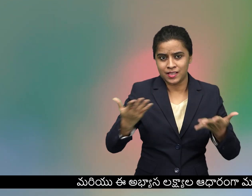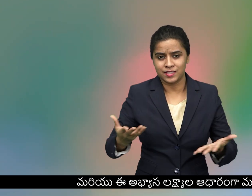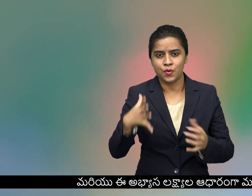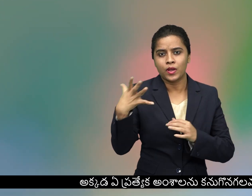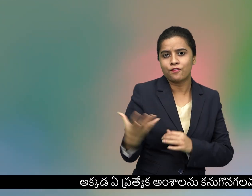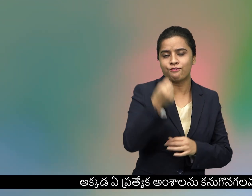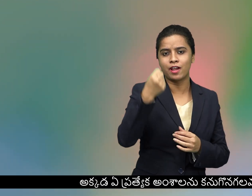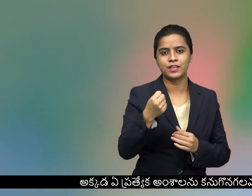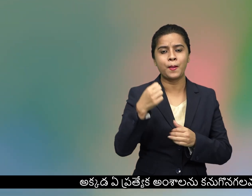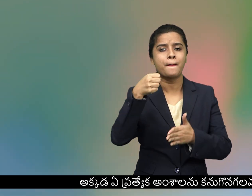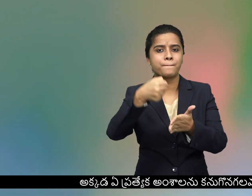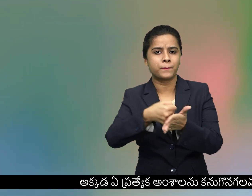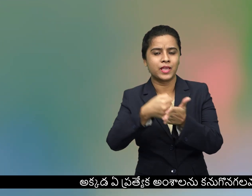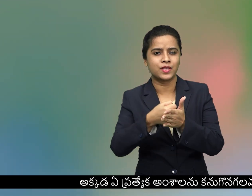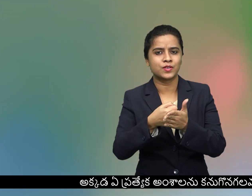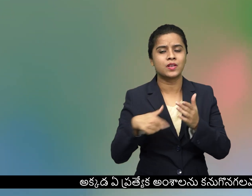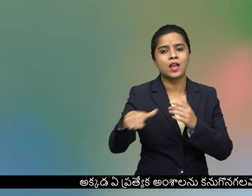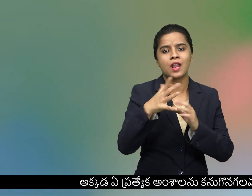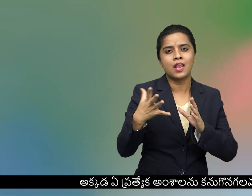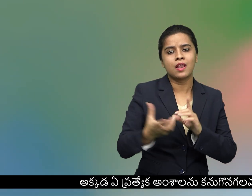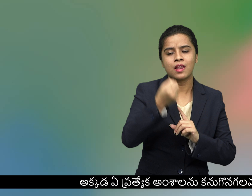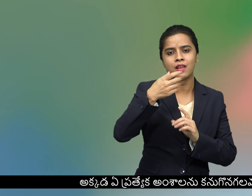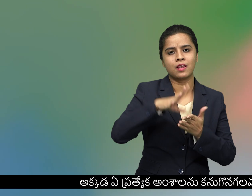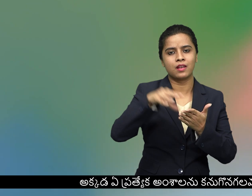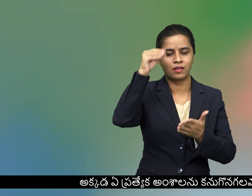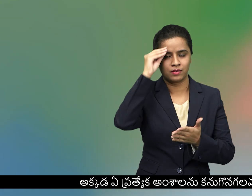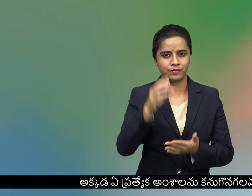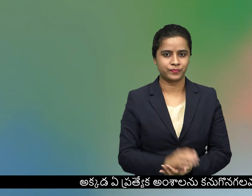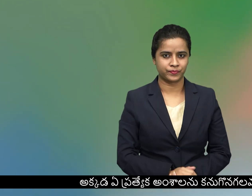మనం అక్కడ ఏ ప్రత్యేక అంశాలను కనుగొనగలము?